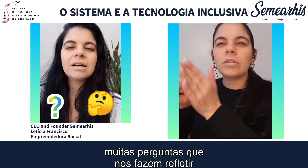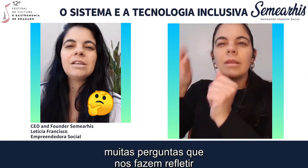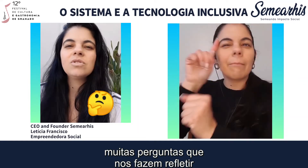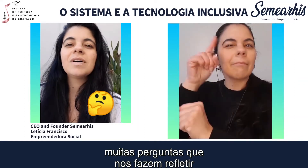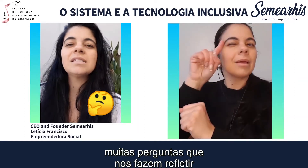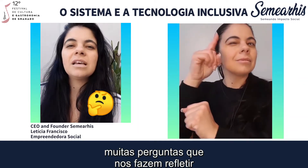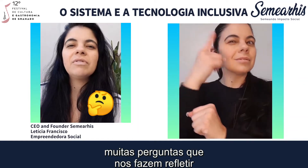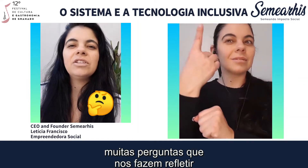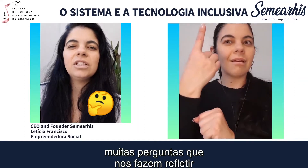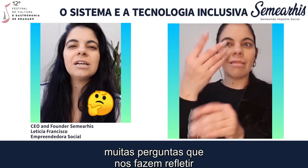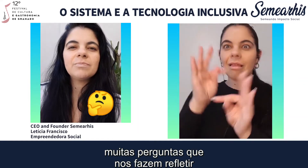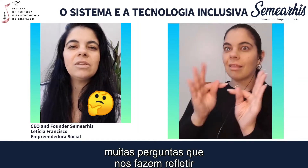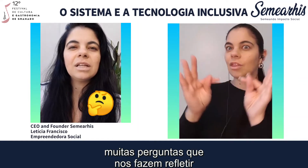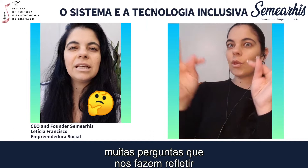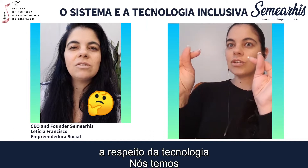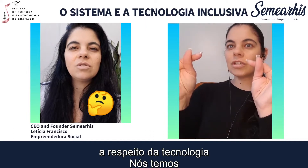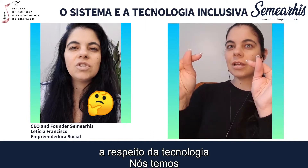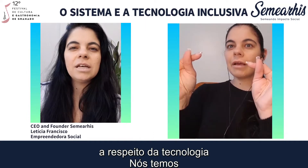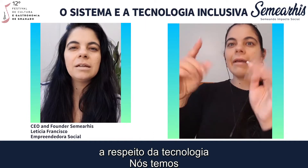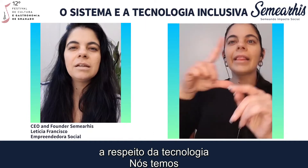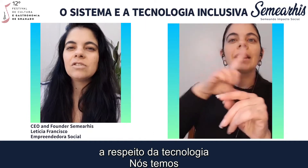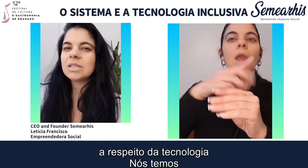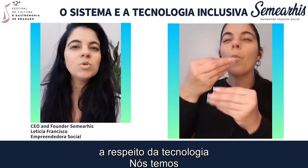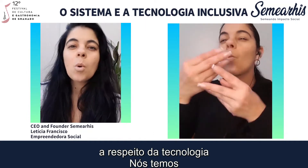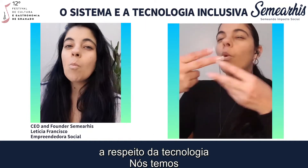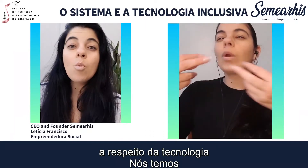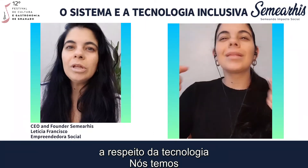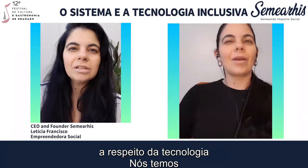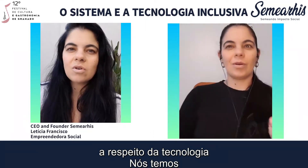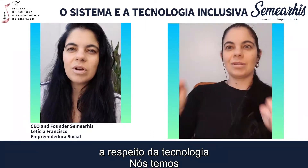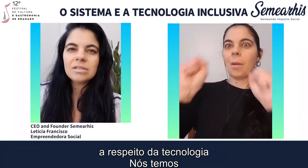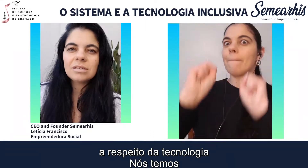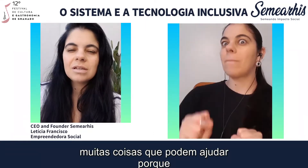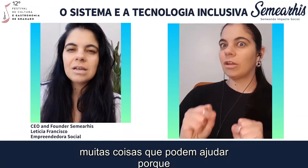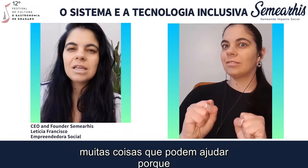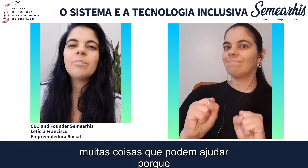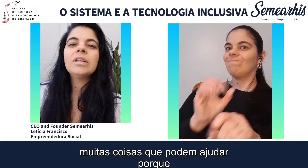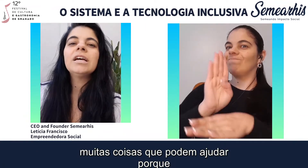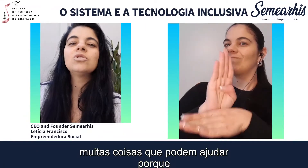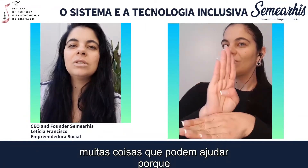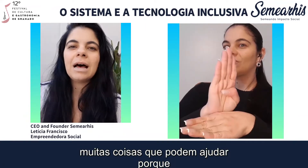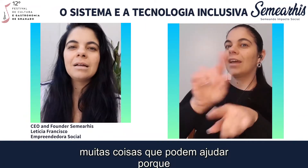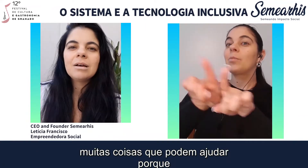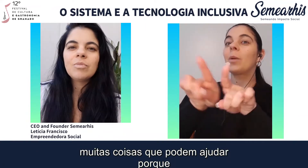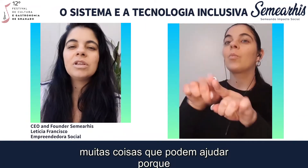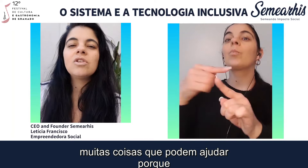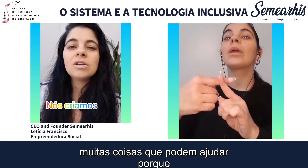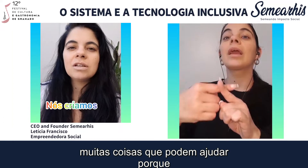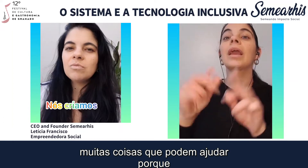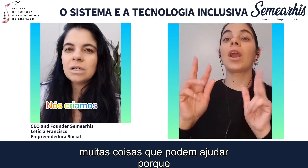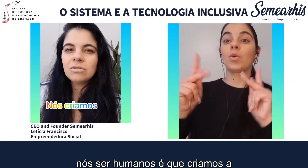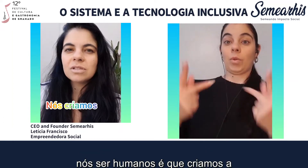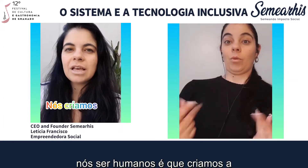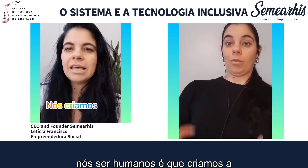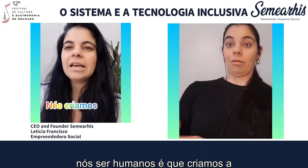perguntas que nos fazem refletir a respeito da tecnologia, nós temos muitas coisas que podem ajudar, porque nós,